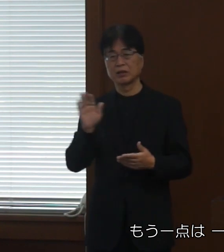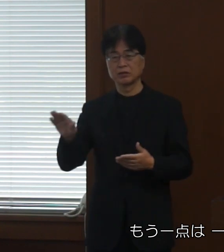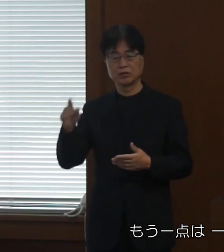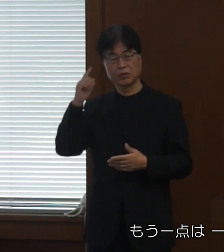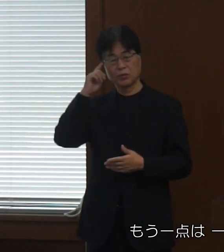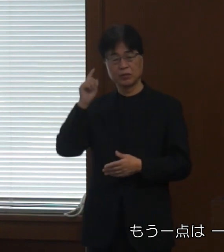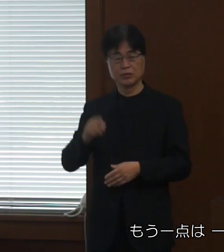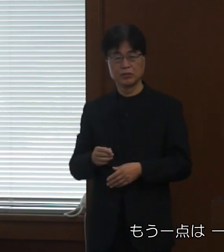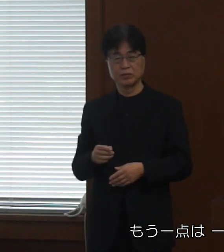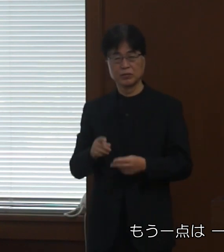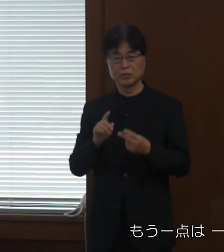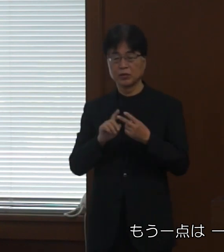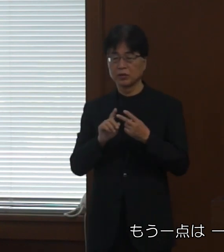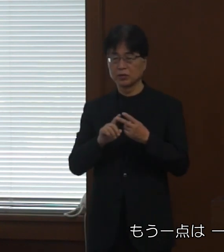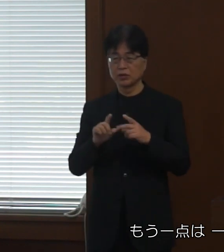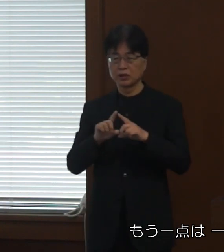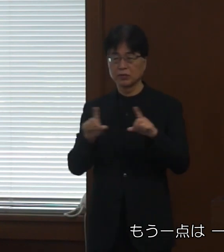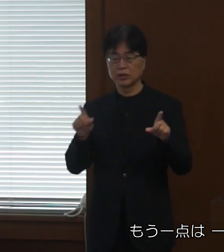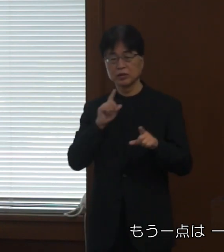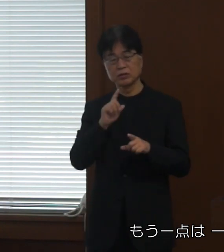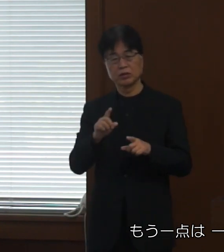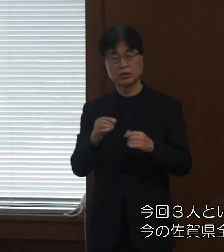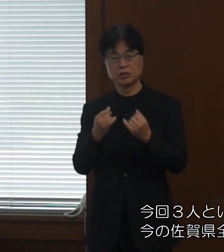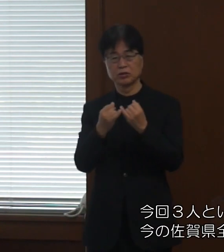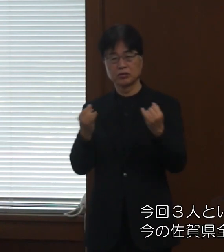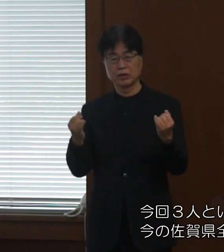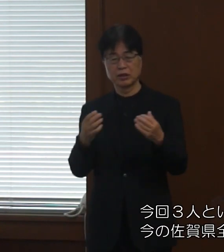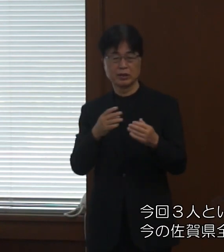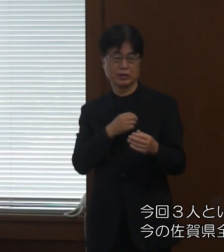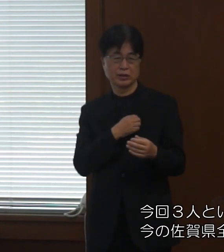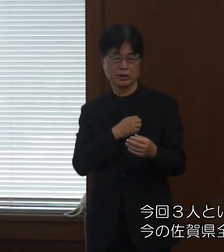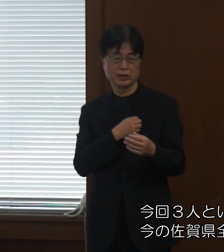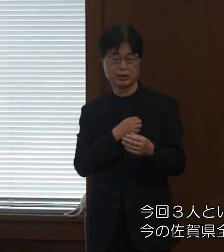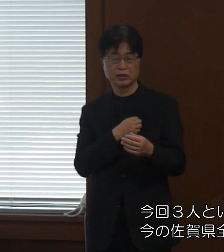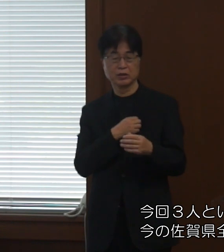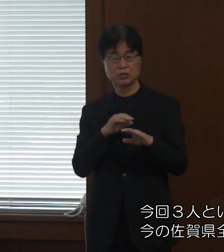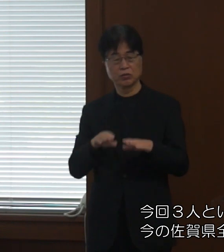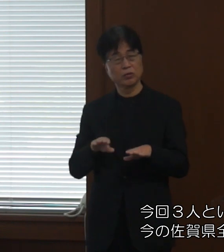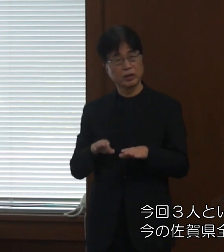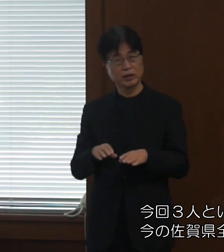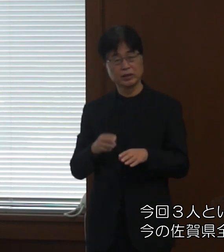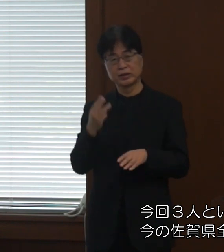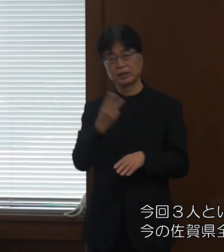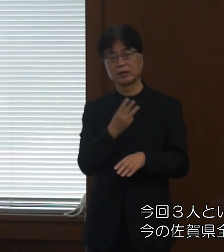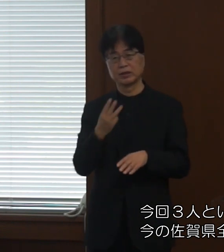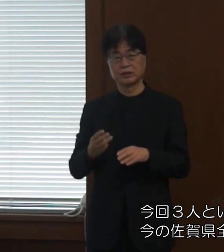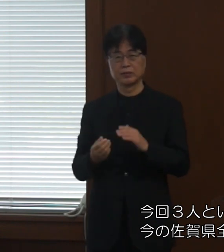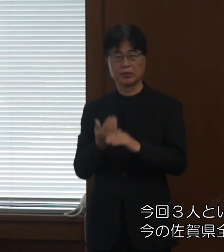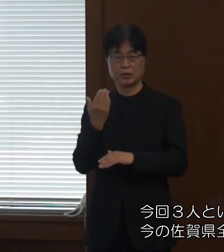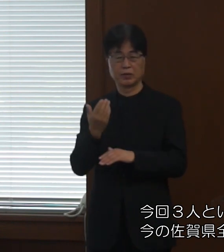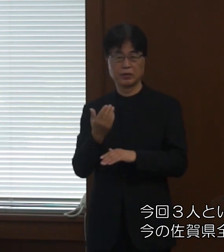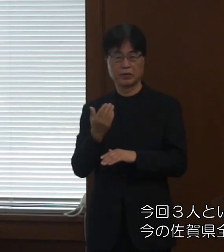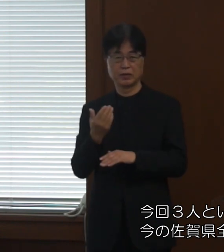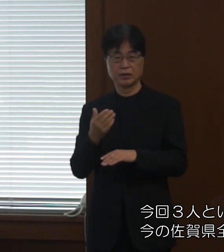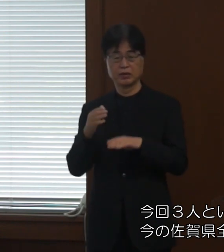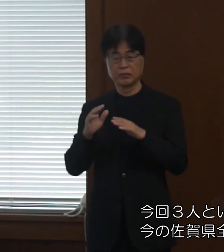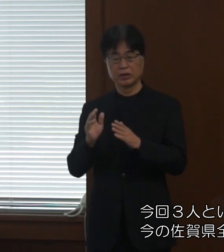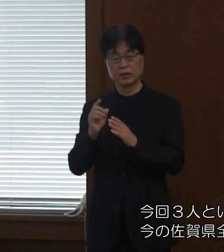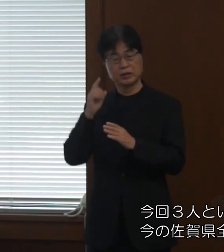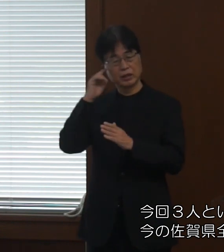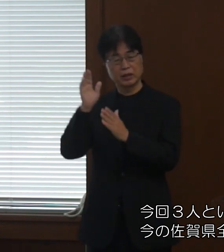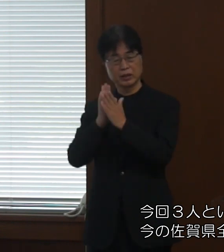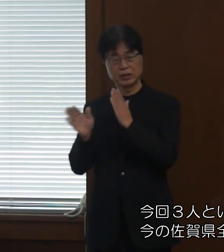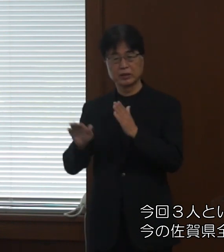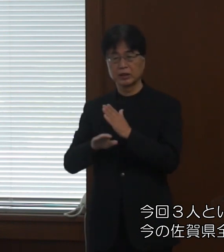は一般的には助成金の数で今回3人ということですけれども今の佐賀県全体の